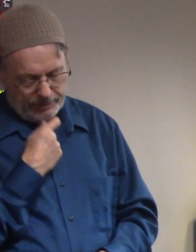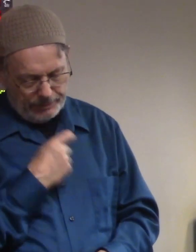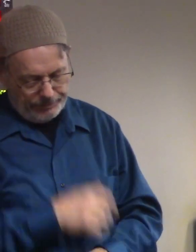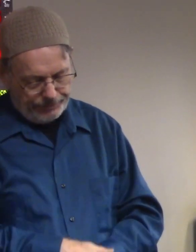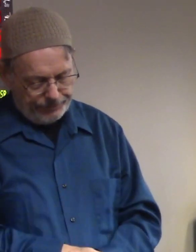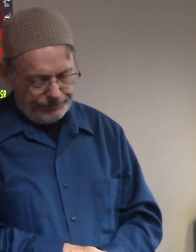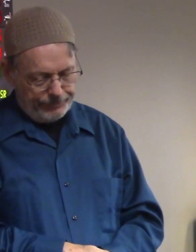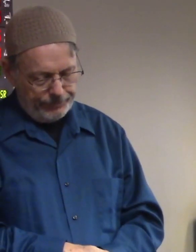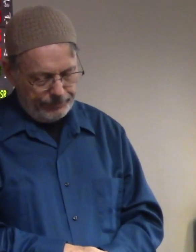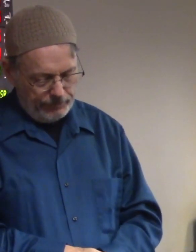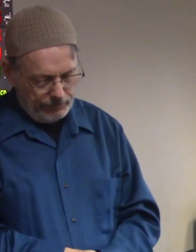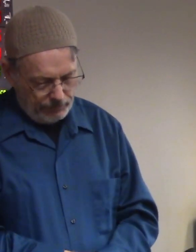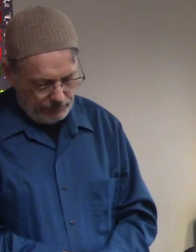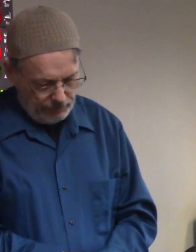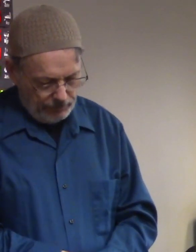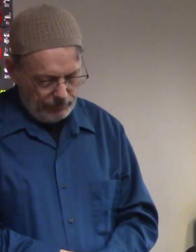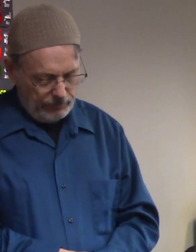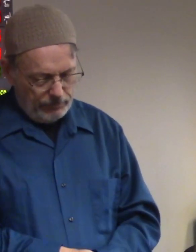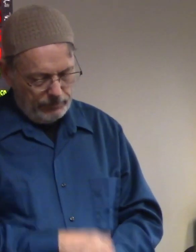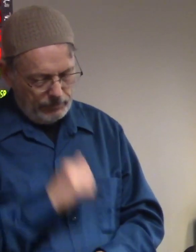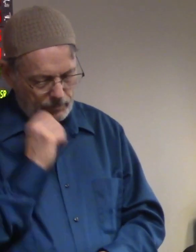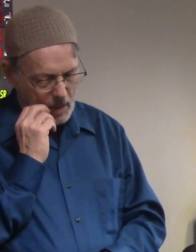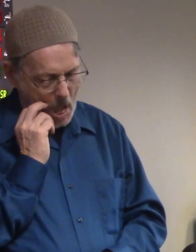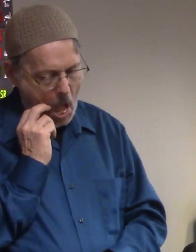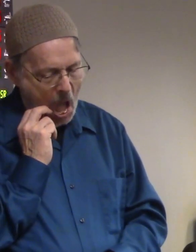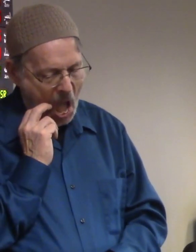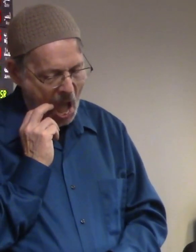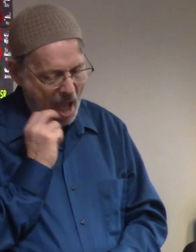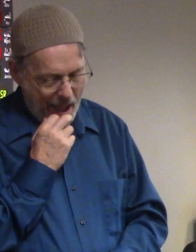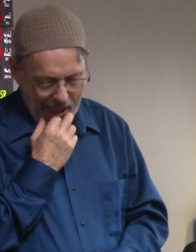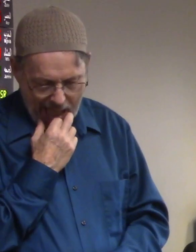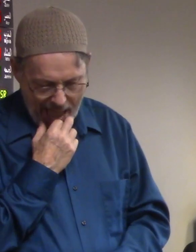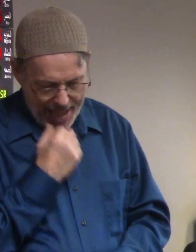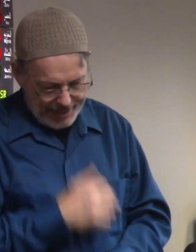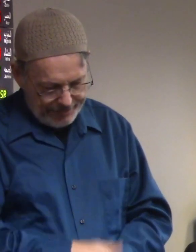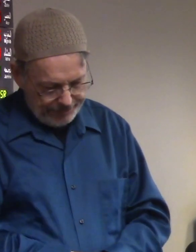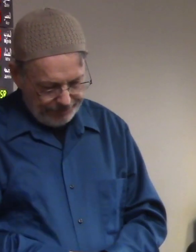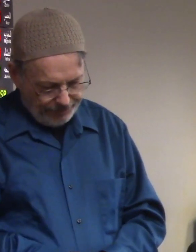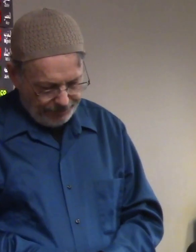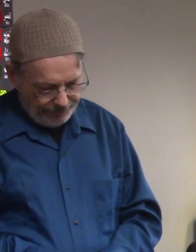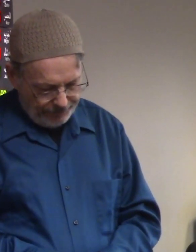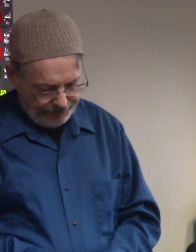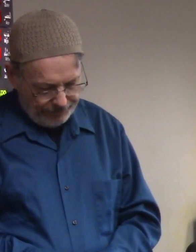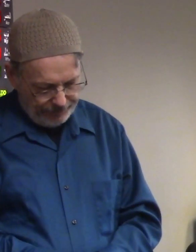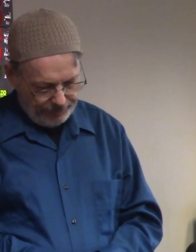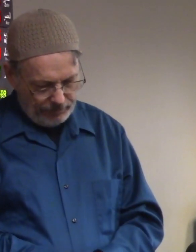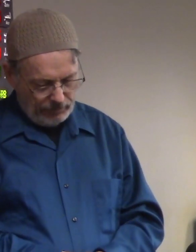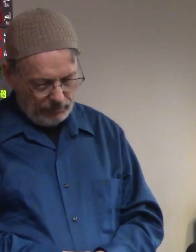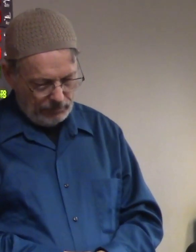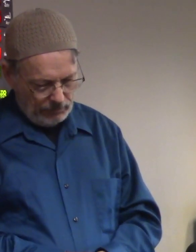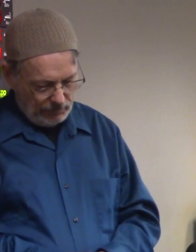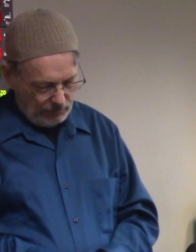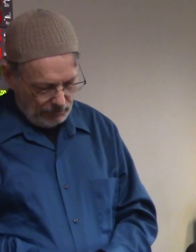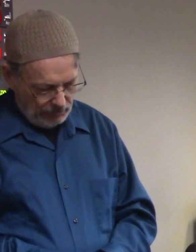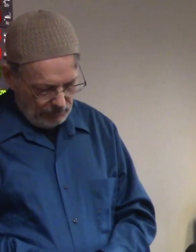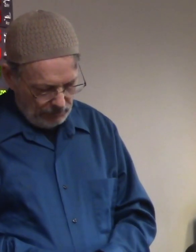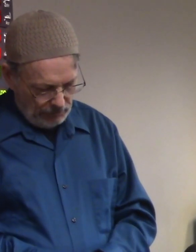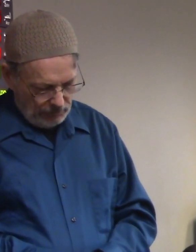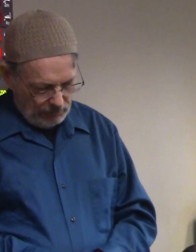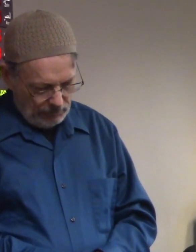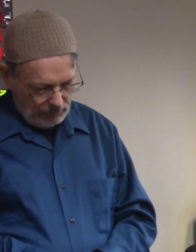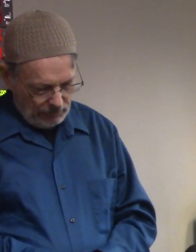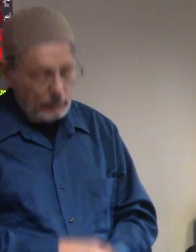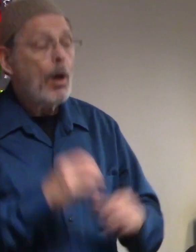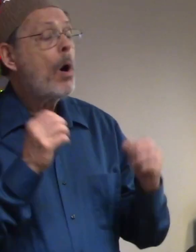وَتَرَقَ عَلَيَّ كُلِّ بَابٍ مَا قَبَلْتُهُمْ مَا فَتَحْتُ لَهُمْ حَتَّى يَأْتُوا خَلْفَكَ يَا رَسُولُ اللَّهِ. Says,